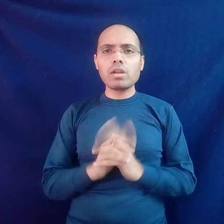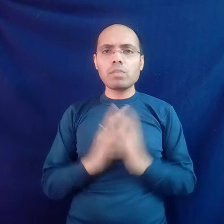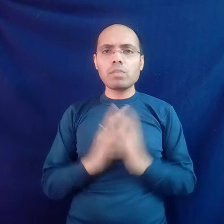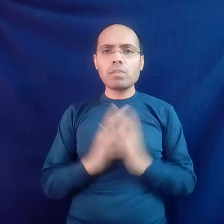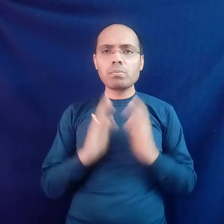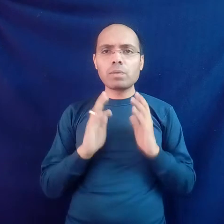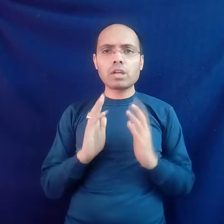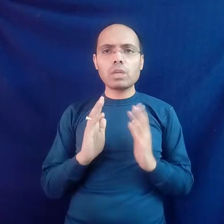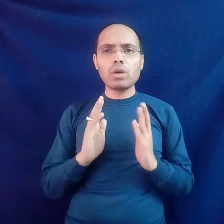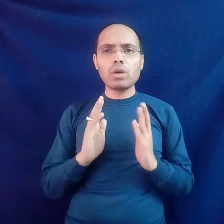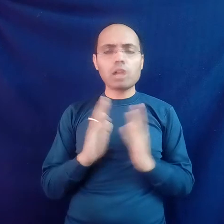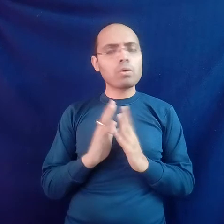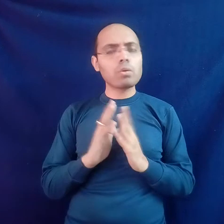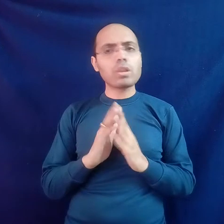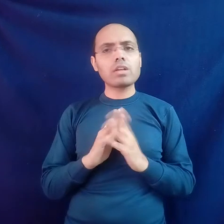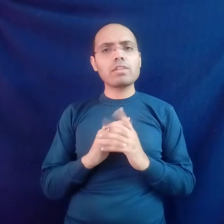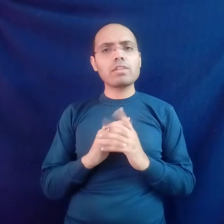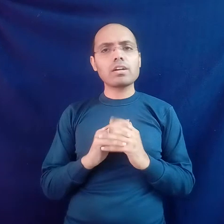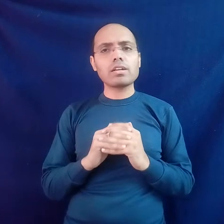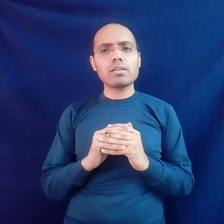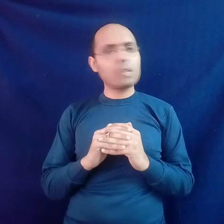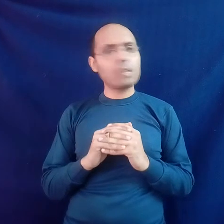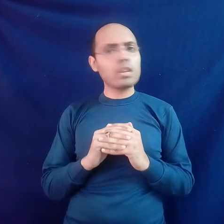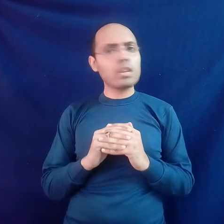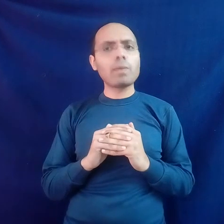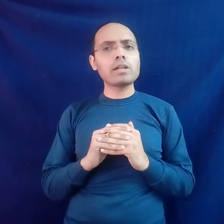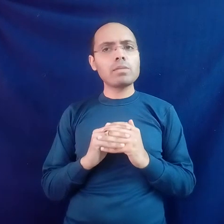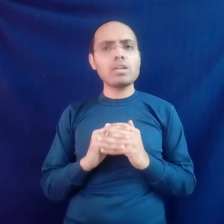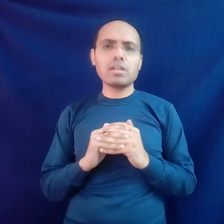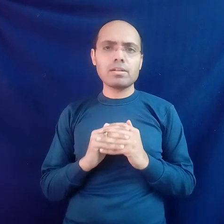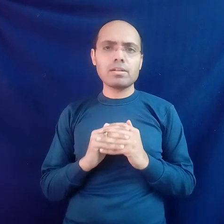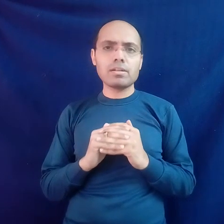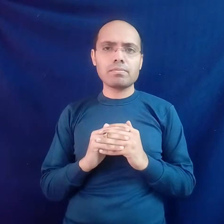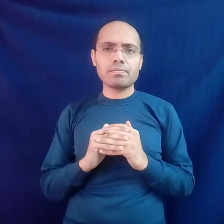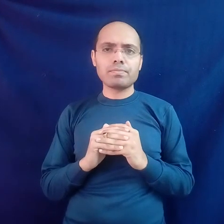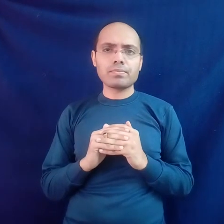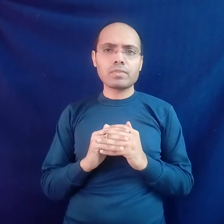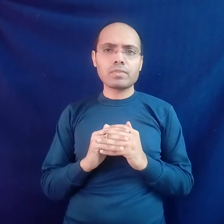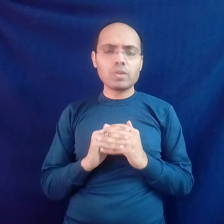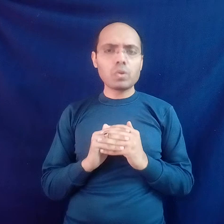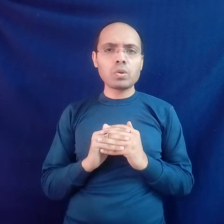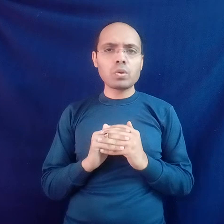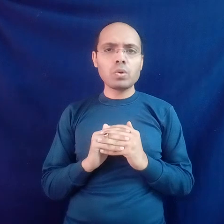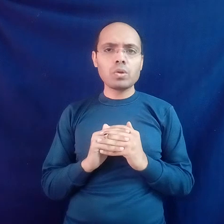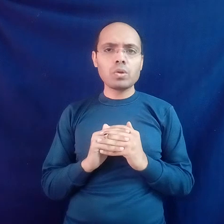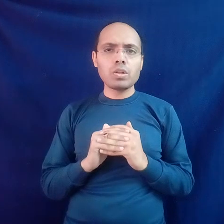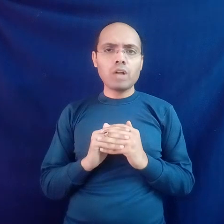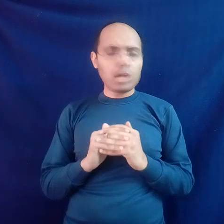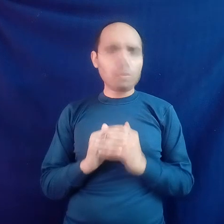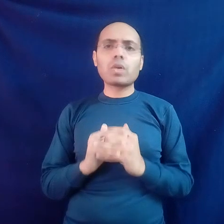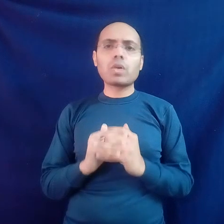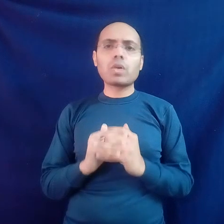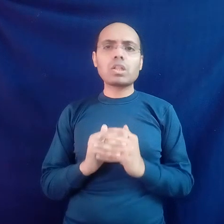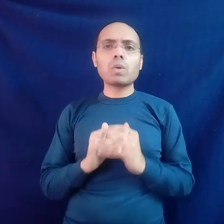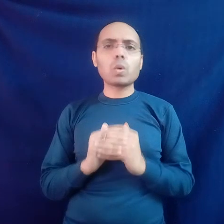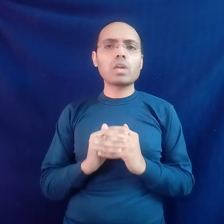इन भटकती हुई आत्माओं के साथ ही रहा है। मैंने इनसे बातें भी की है। दोस्तों, आत्माओं का अस्तित्व होता